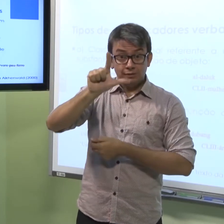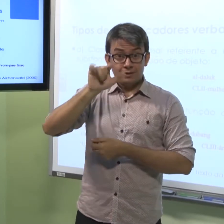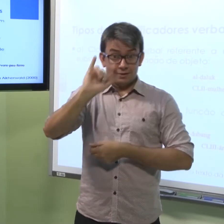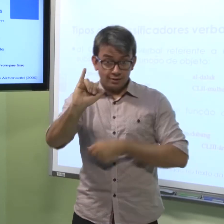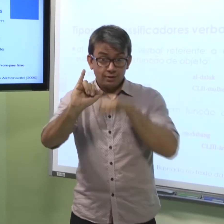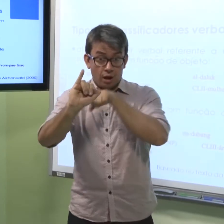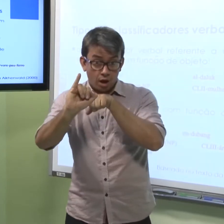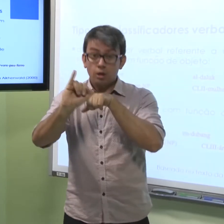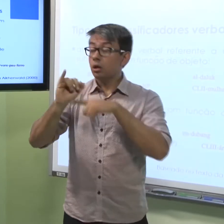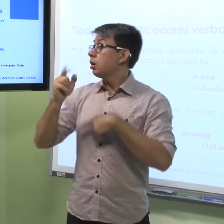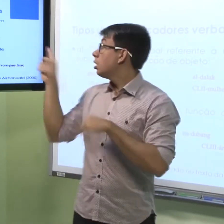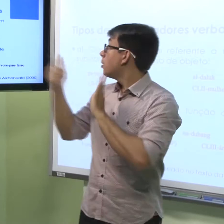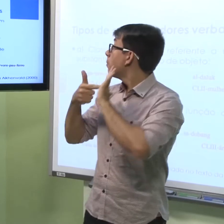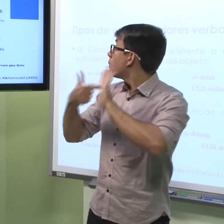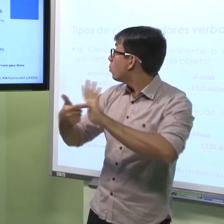perto de Mali, lá na Índia.